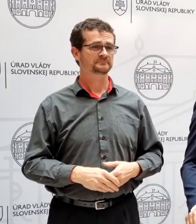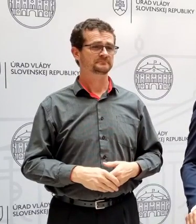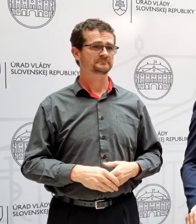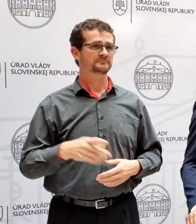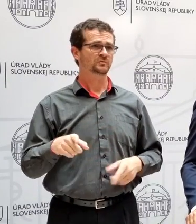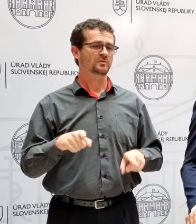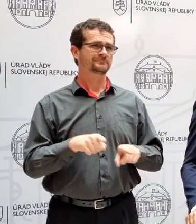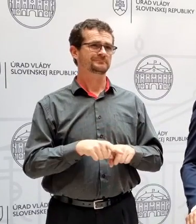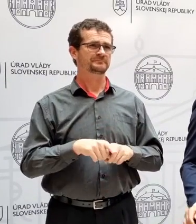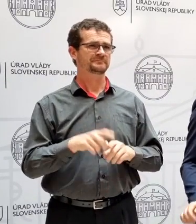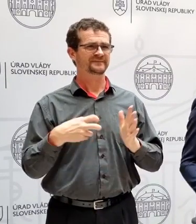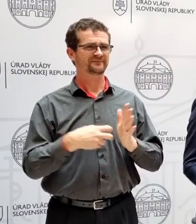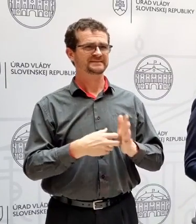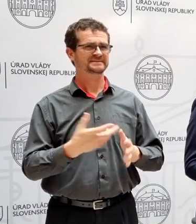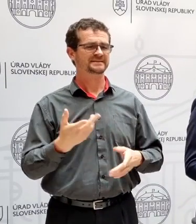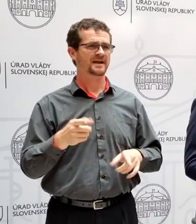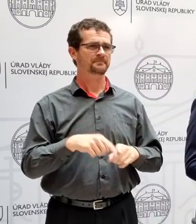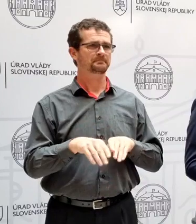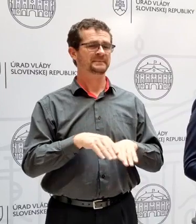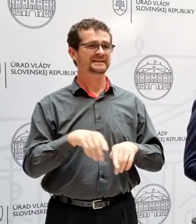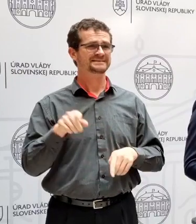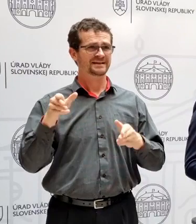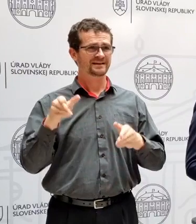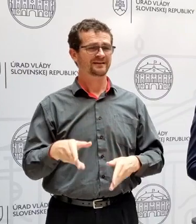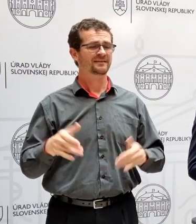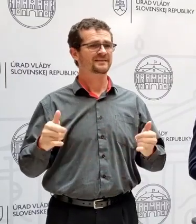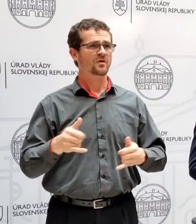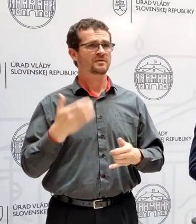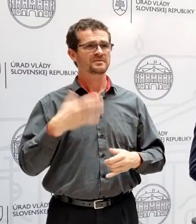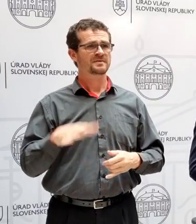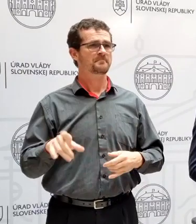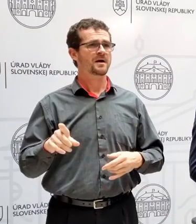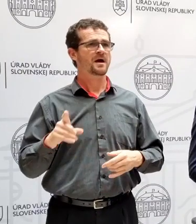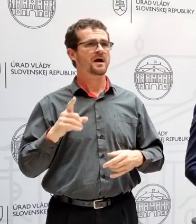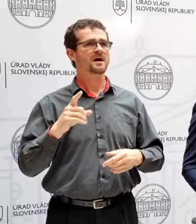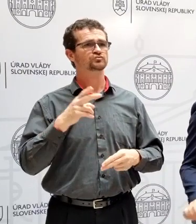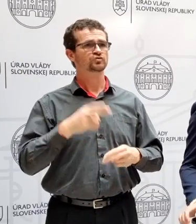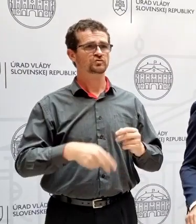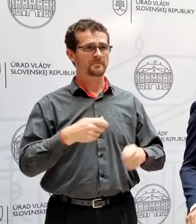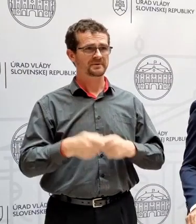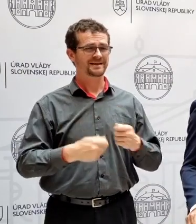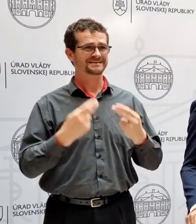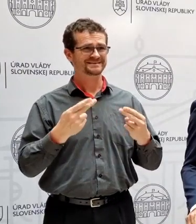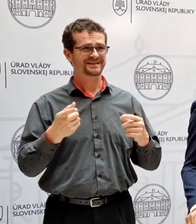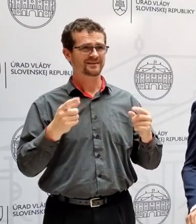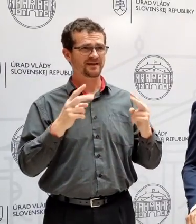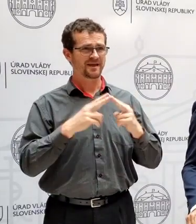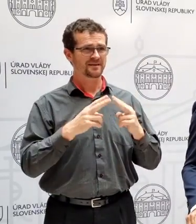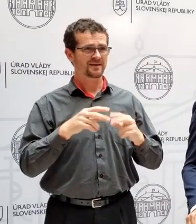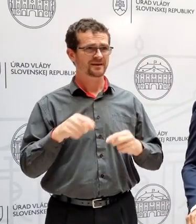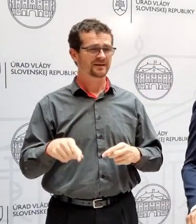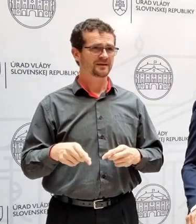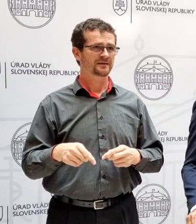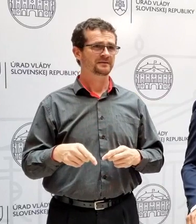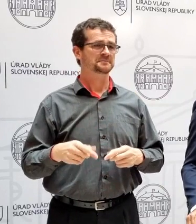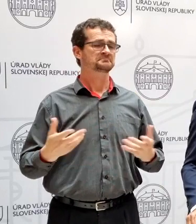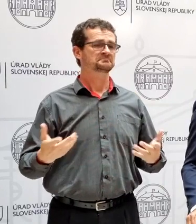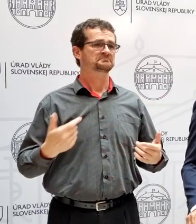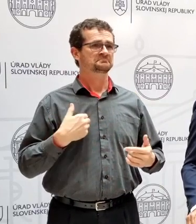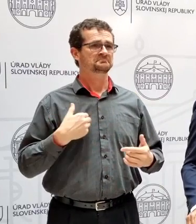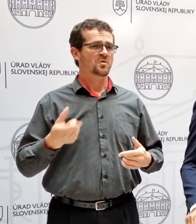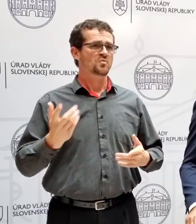že tiež tak trošku vizitka, že minister, ktorý nemá naozaj zásadne odrobenú robotu v prípade cien energií, tak